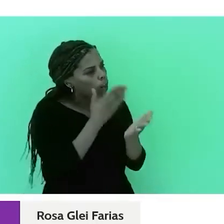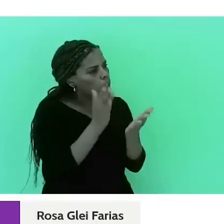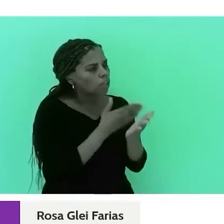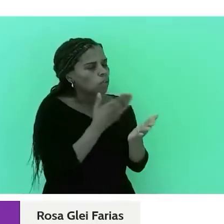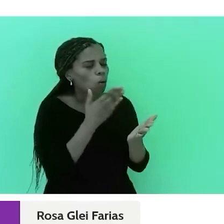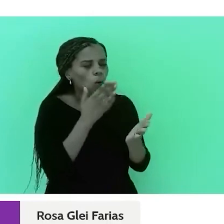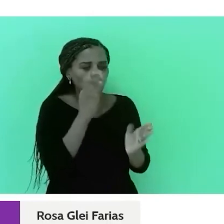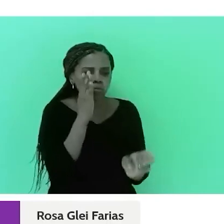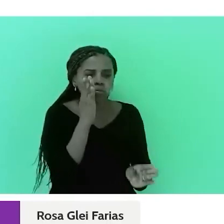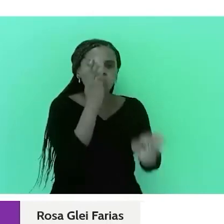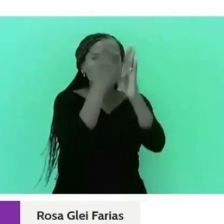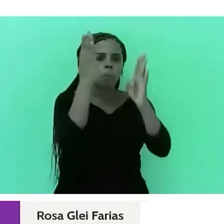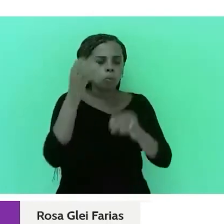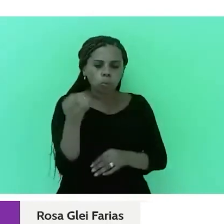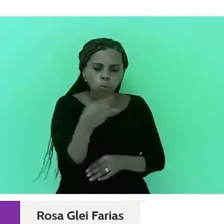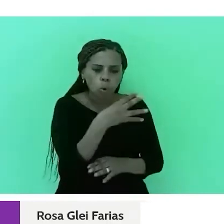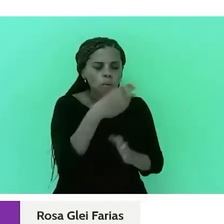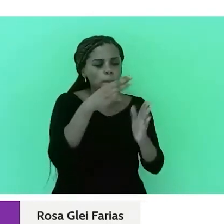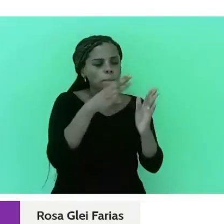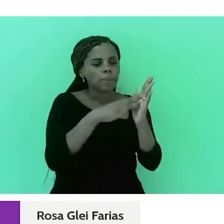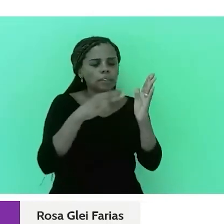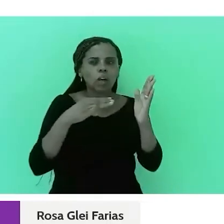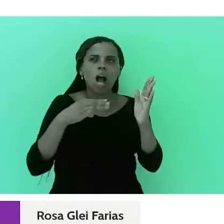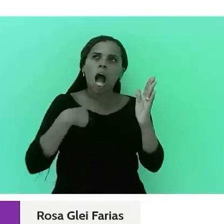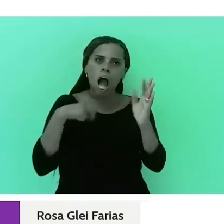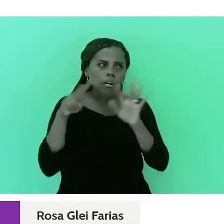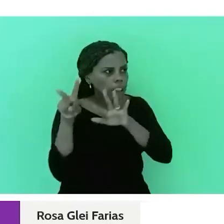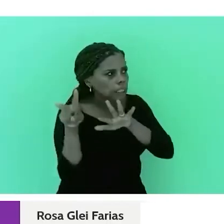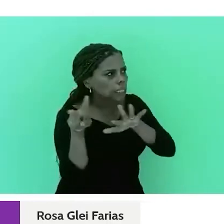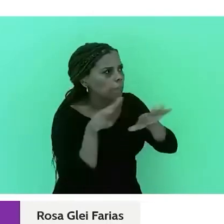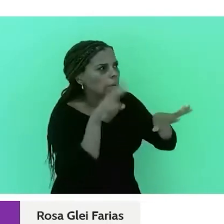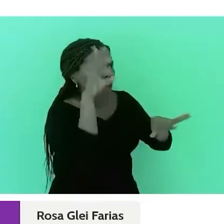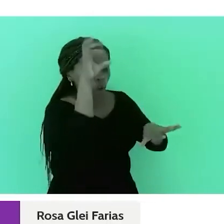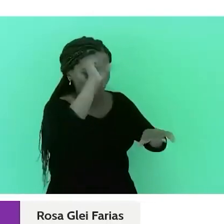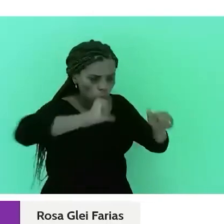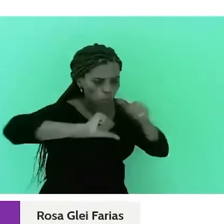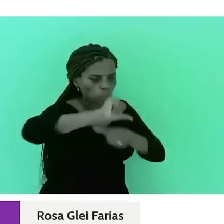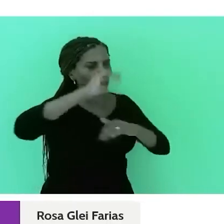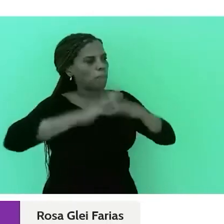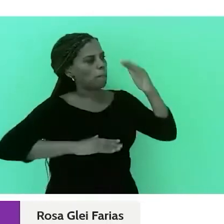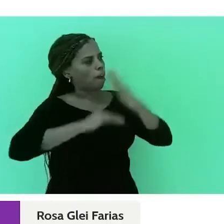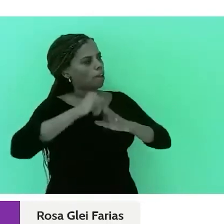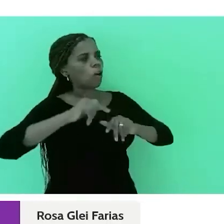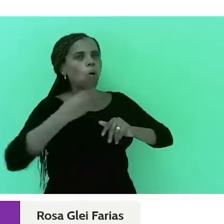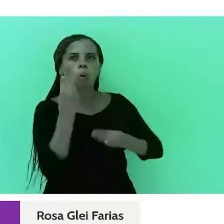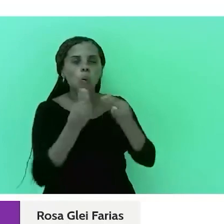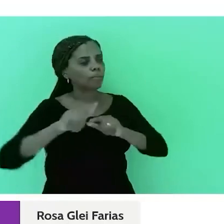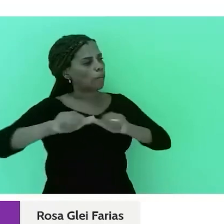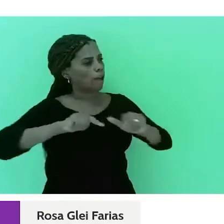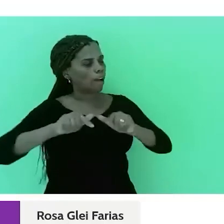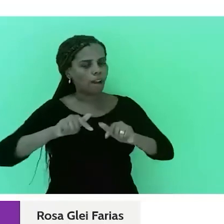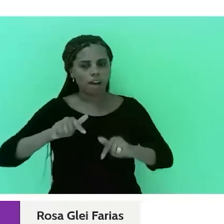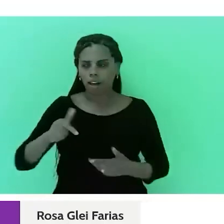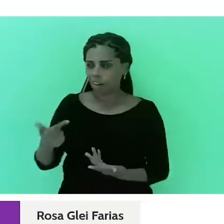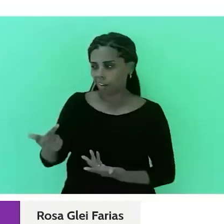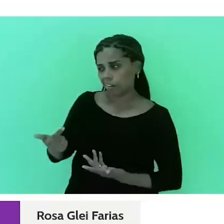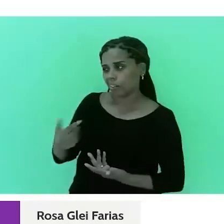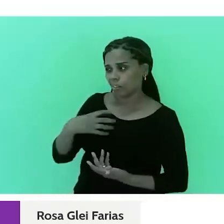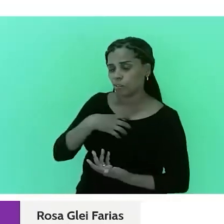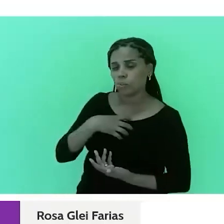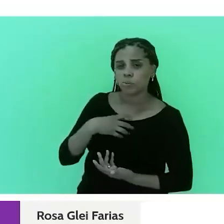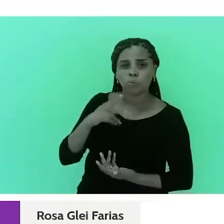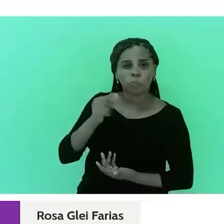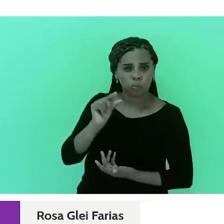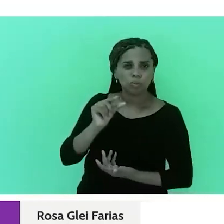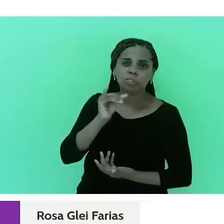uma nova metodologia, essa semana eu vou começar e vou mudar minha prática. E aí eu fico um pouco triste também. Por